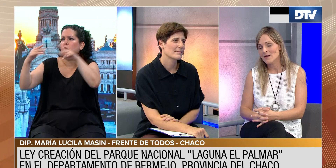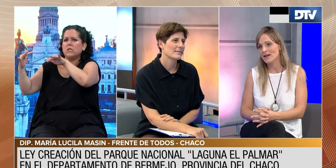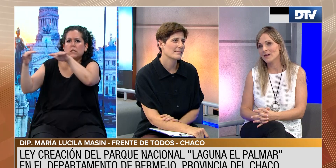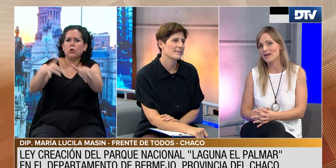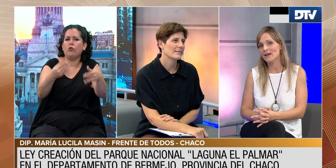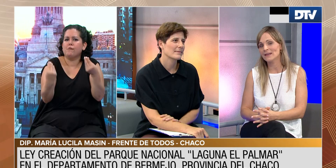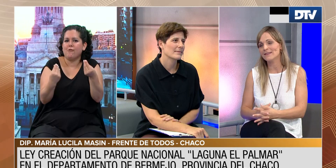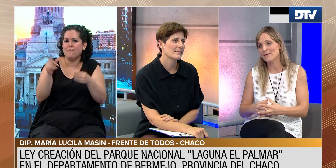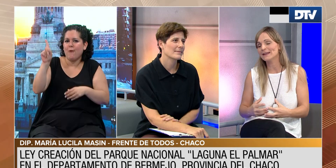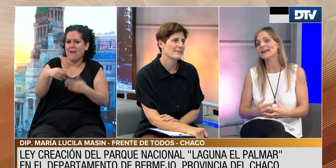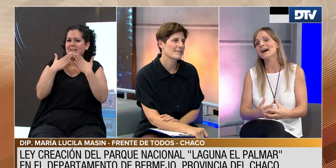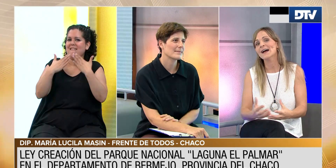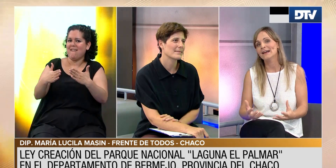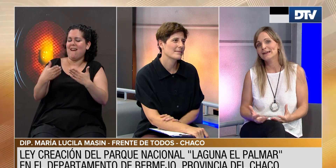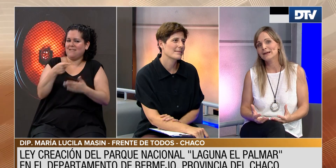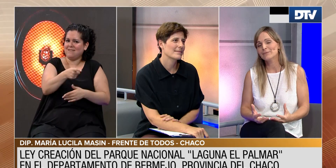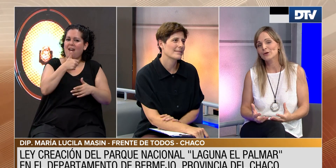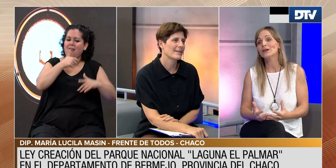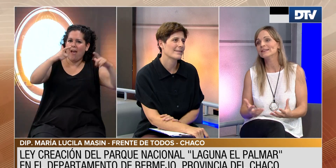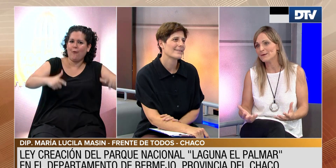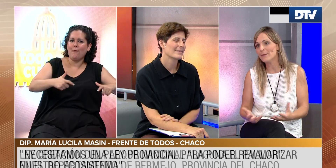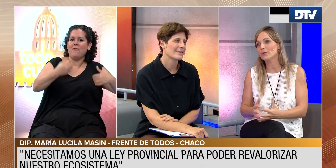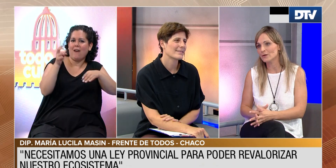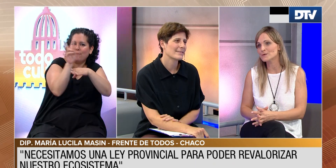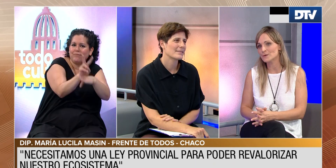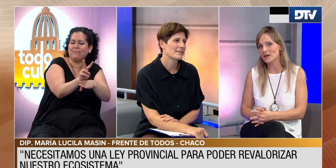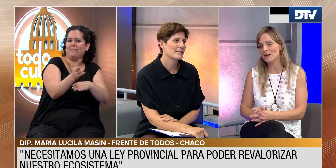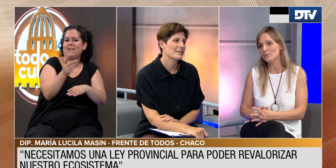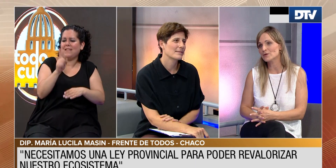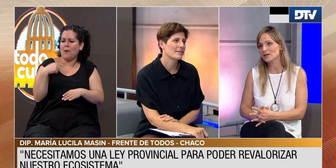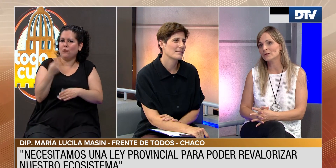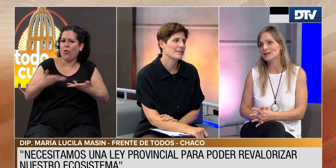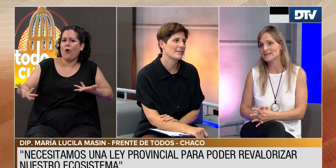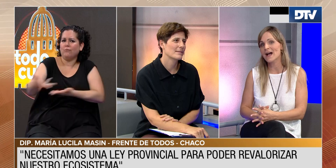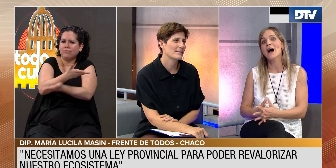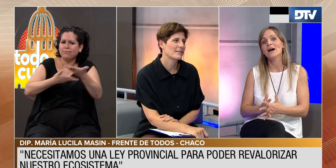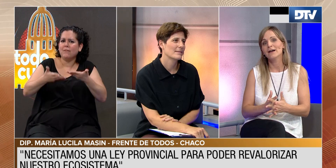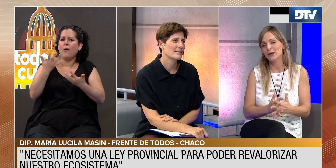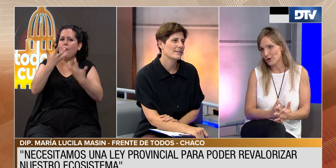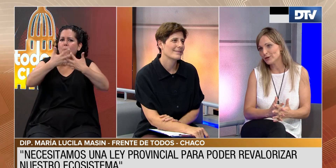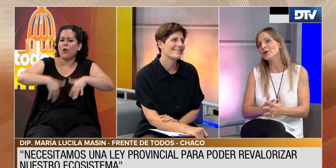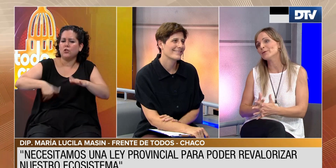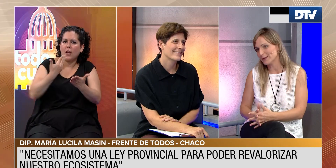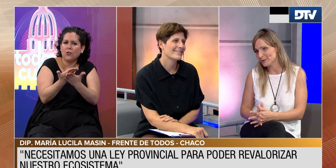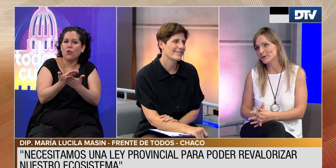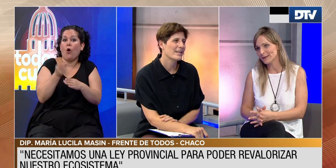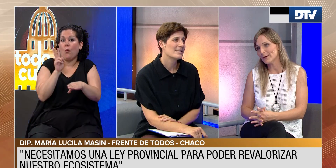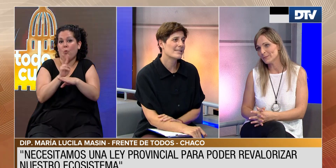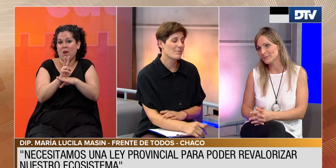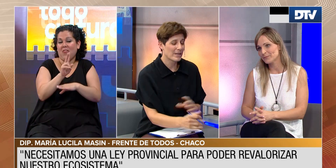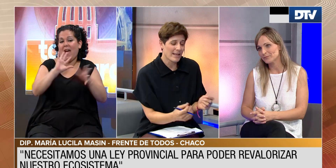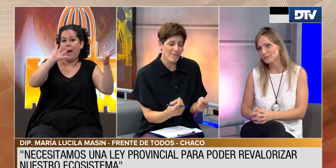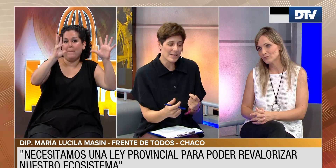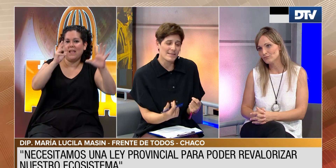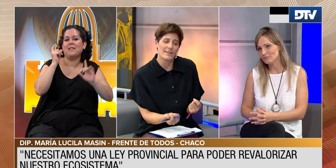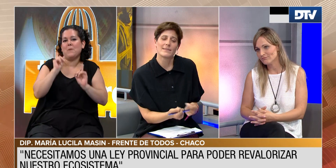provincia, y de manera colectiva poder construir un proyecto que sea ecológico, pero también turístico.